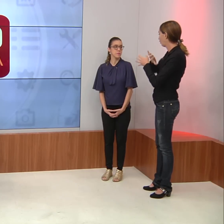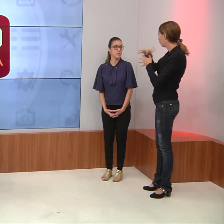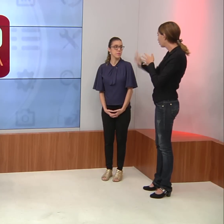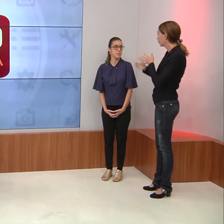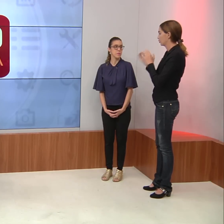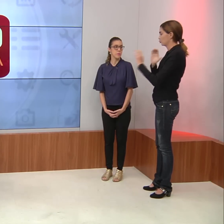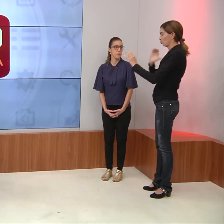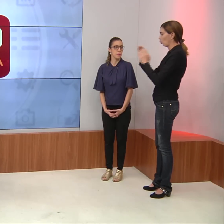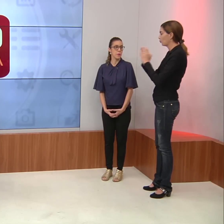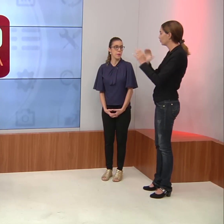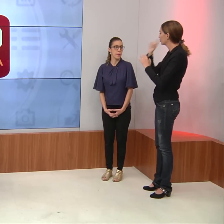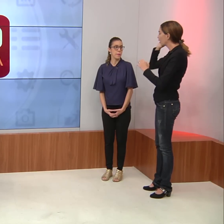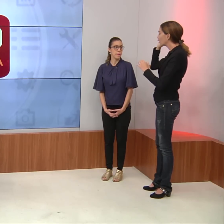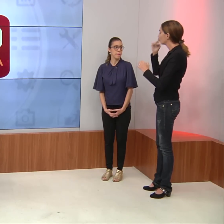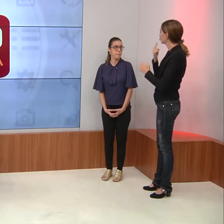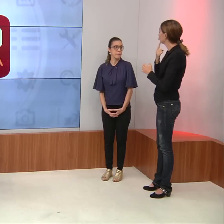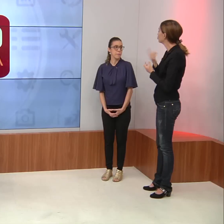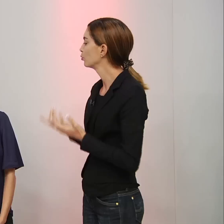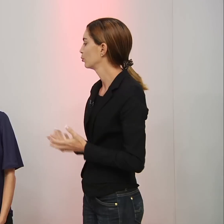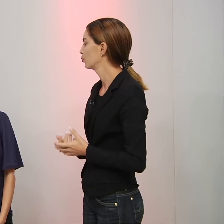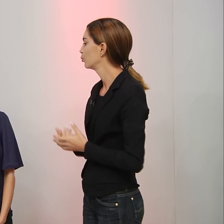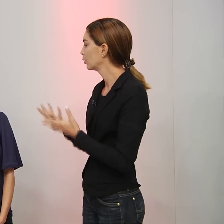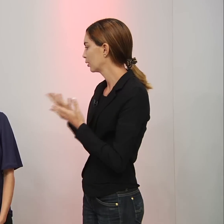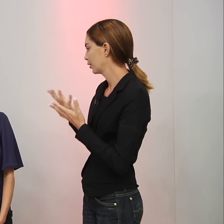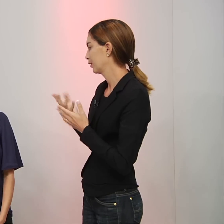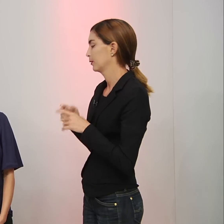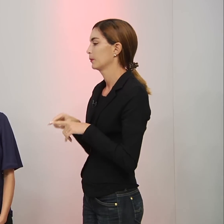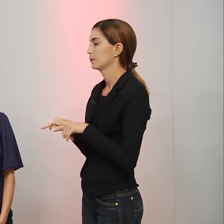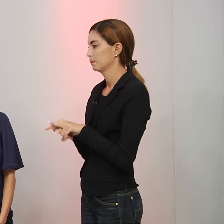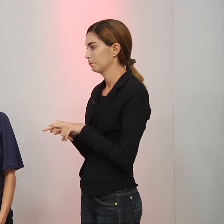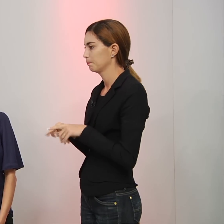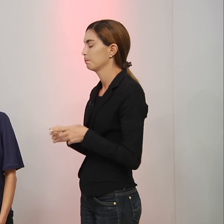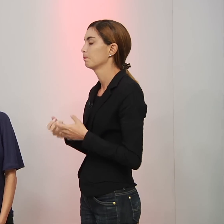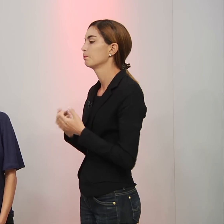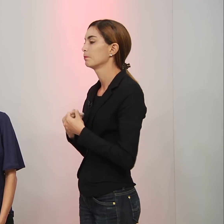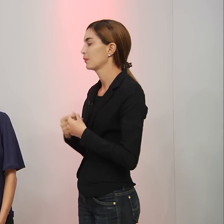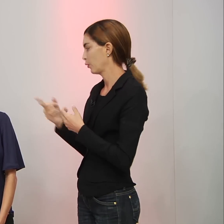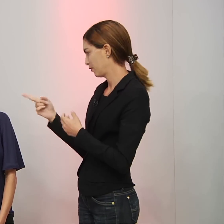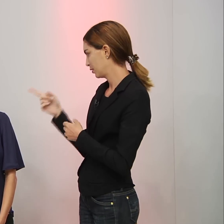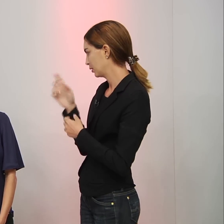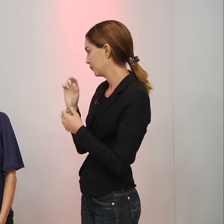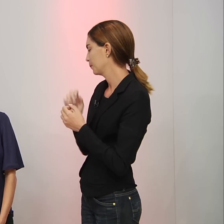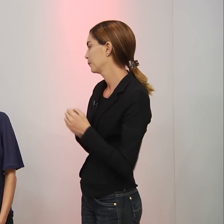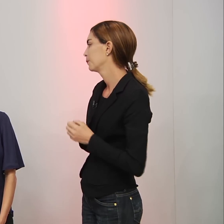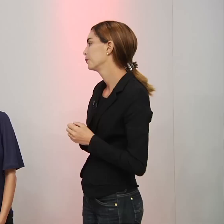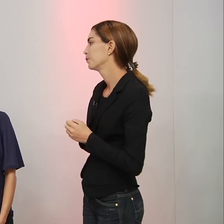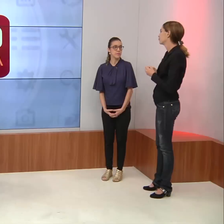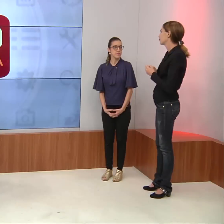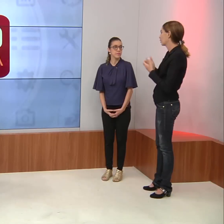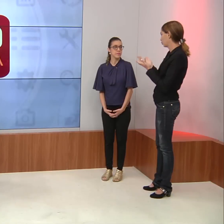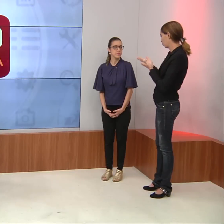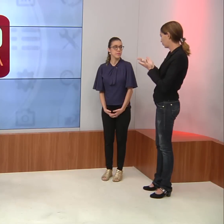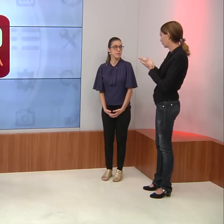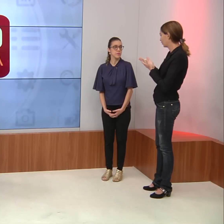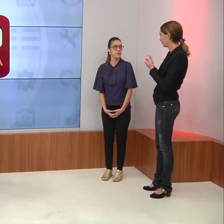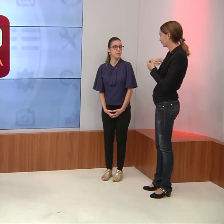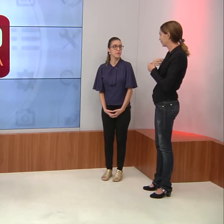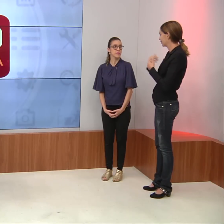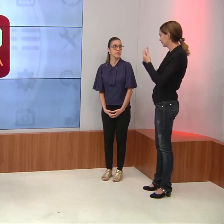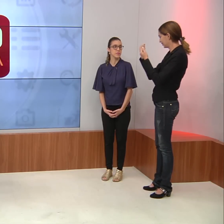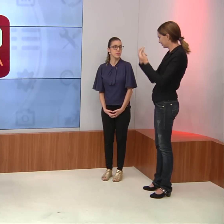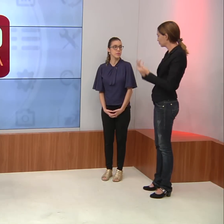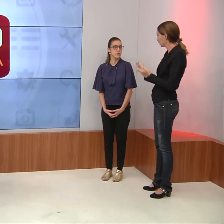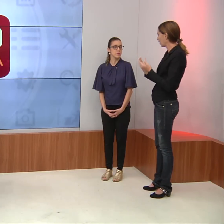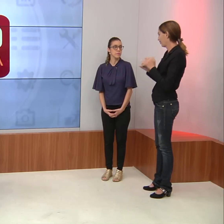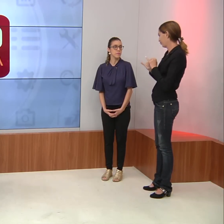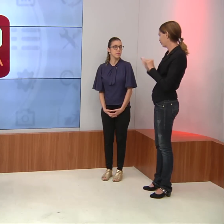com os surdos, não é? Queria também aqui, justamente, a Roberta vai agora, nesse instante, trazer para a gente